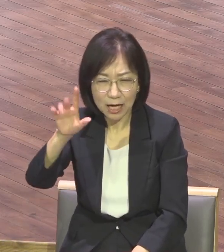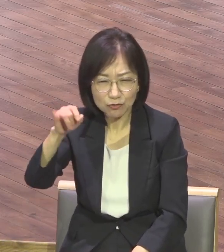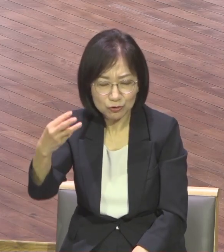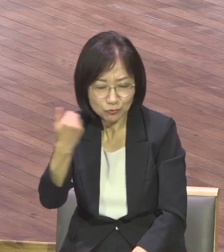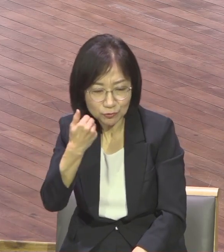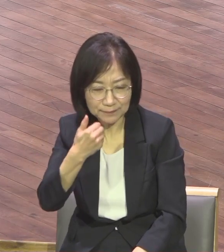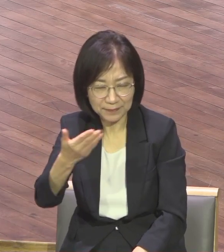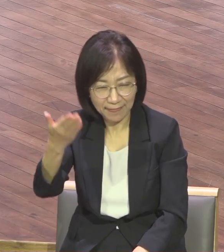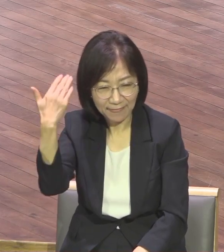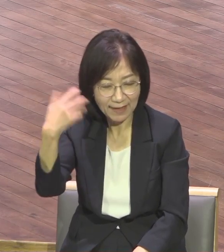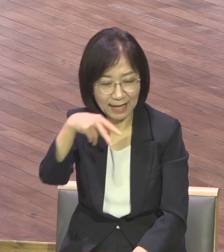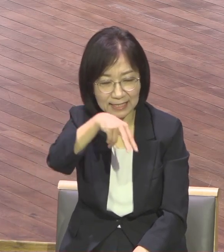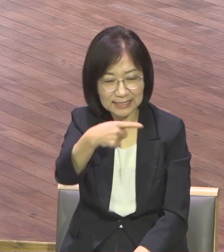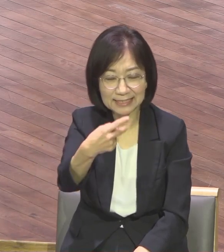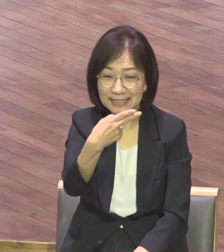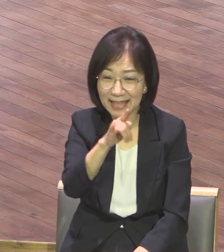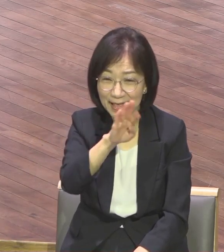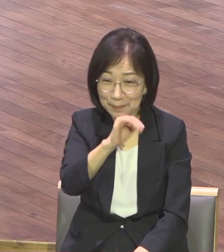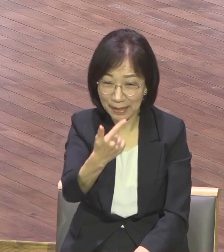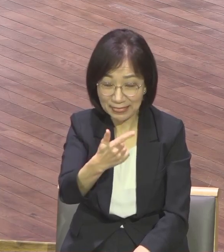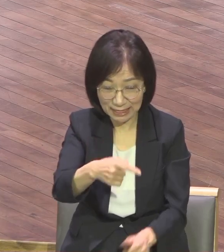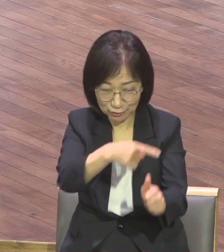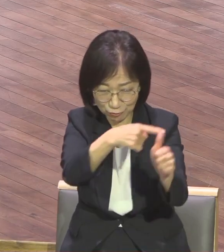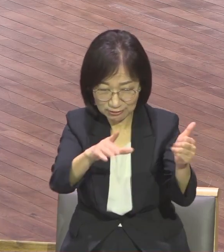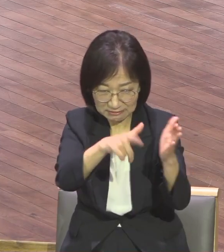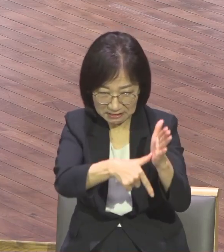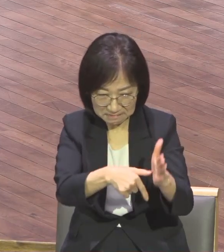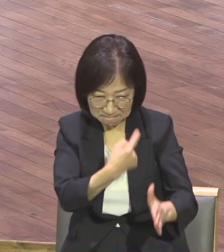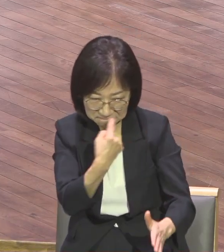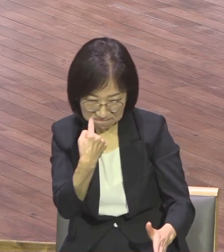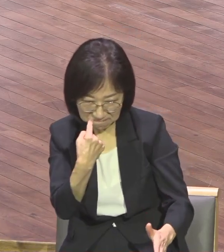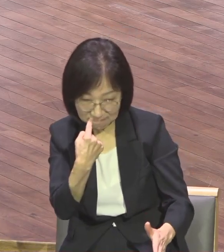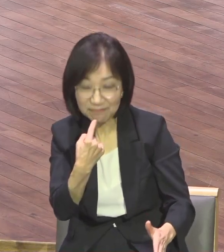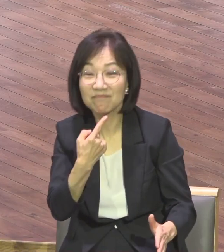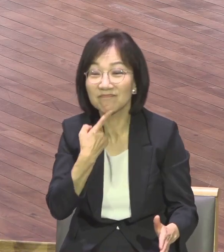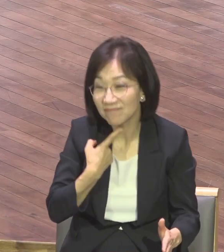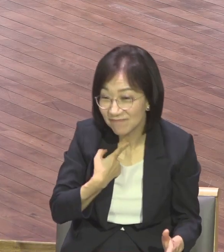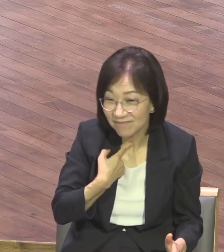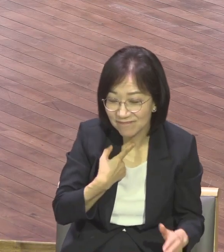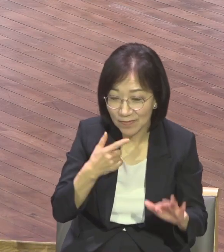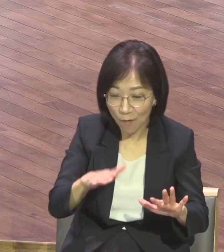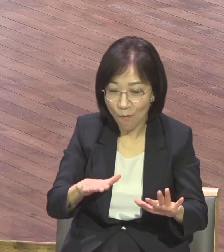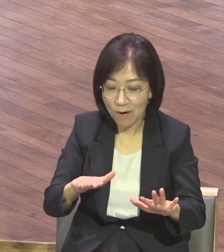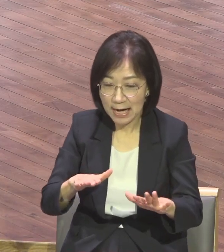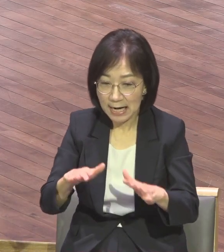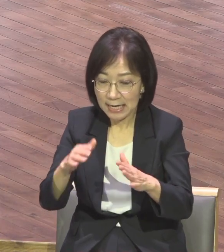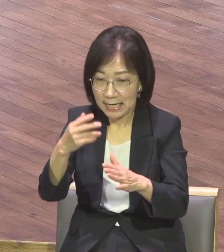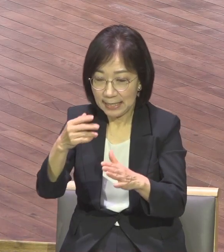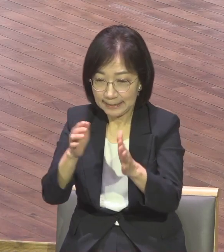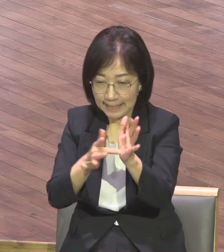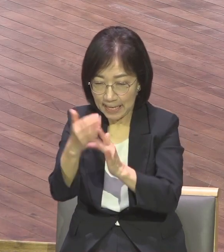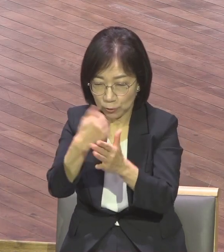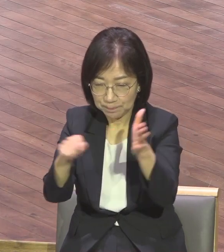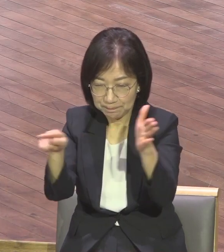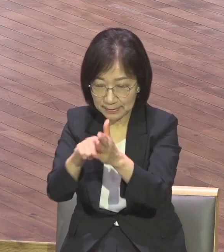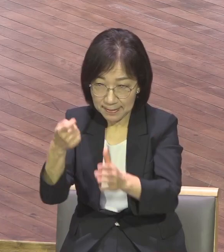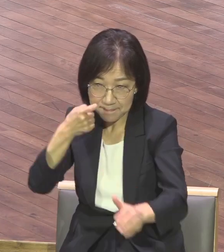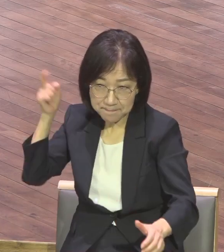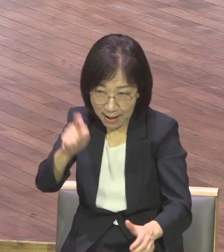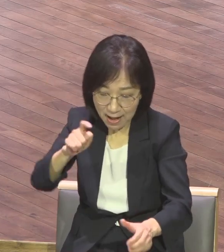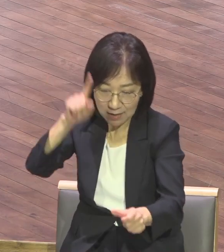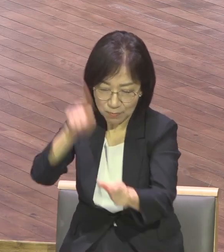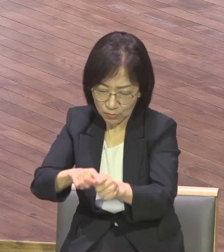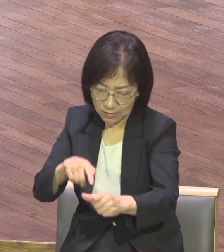대적자로 있었습니다. 근데 이후에 복음의 핍박자로서 다메섹에 예수 믿는 사람을 체포하러 가다가